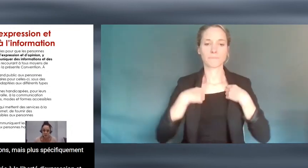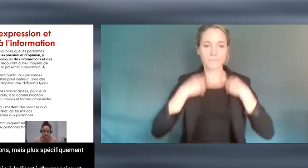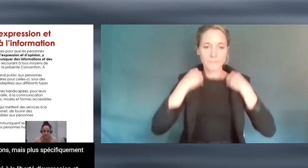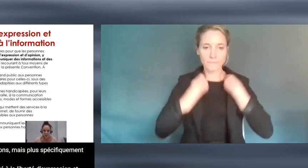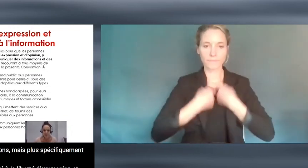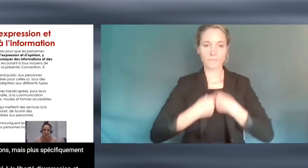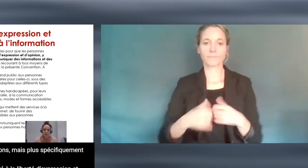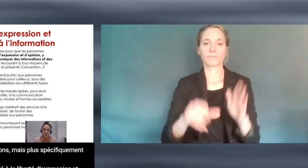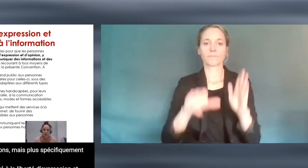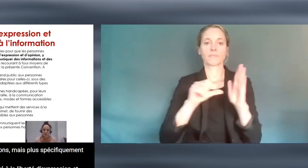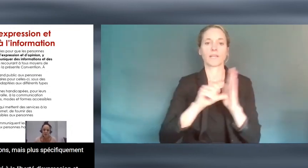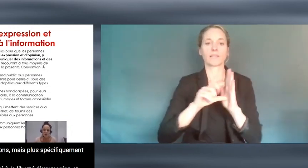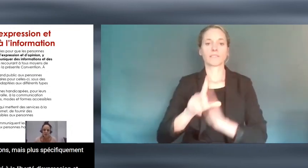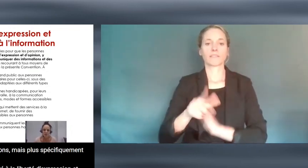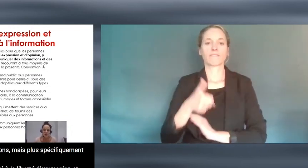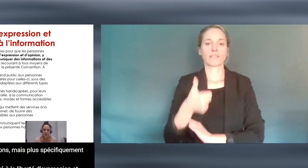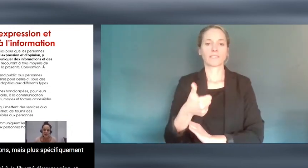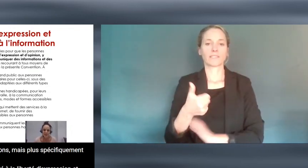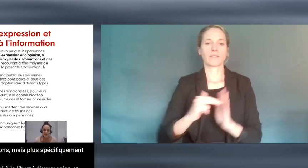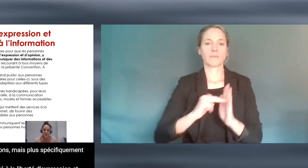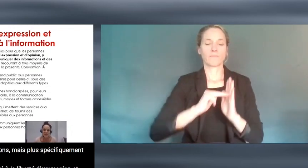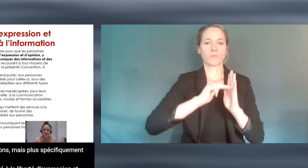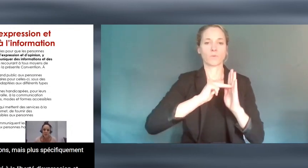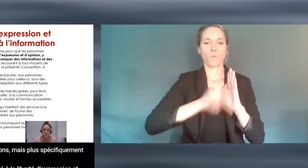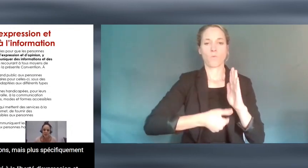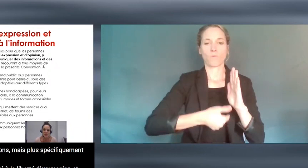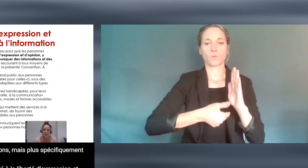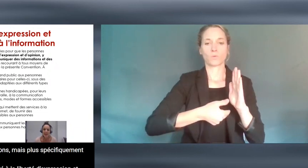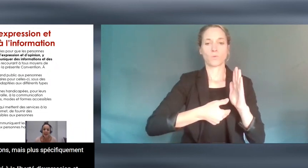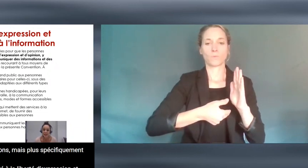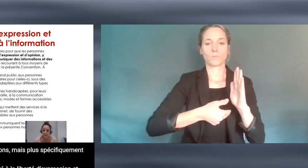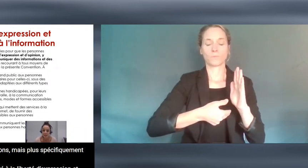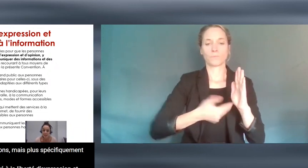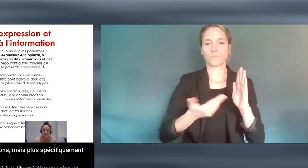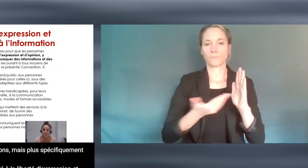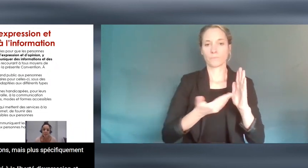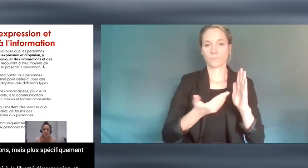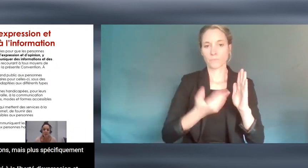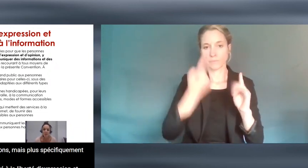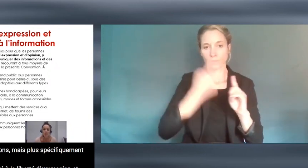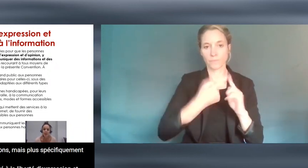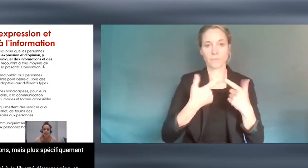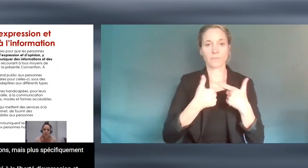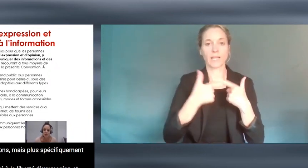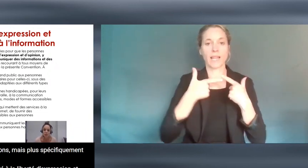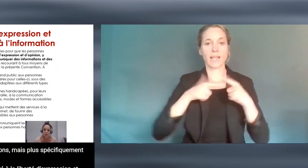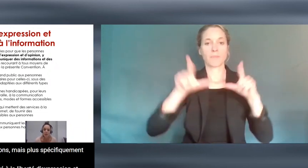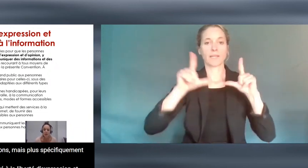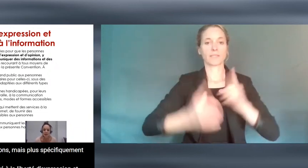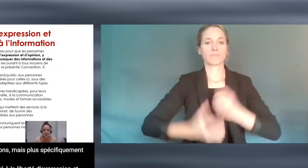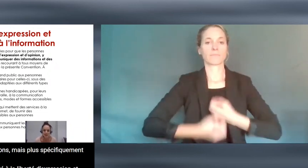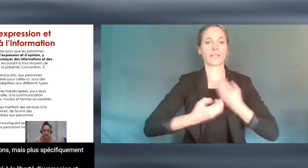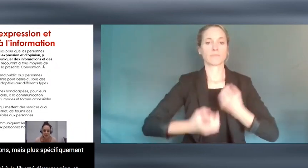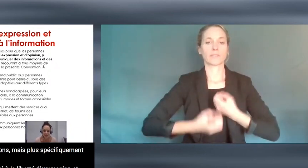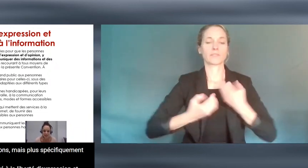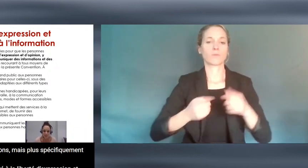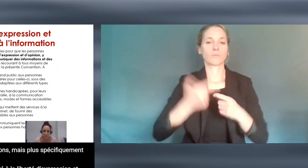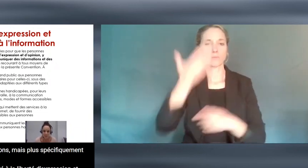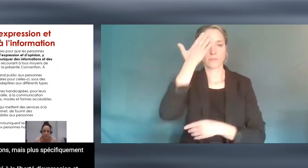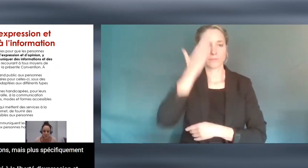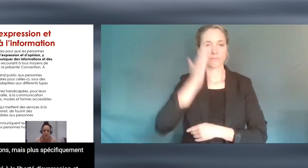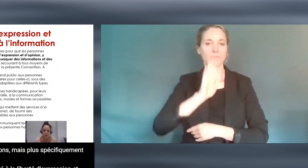L'article 21 de la Convention, qui est consacré à la liberté d'expression et d'opinion et l'accès